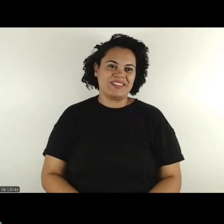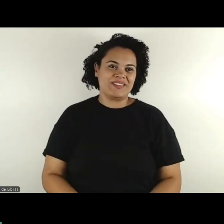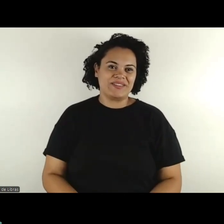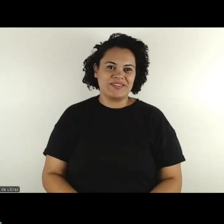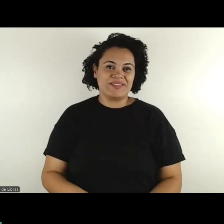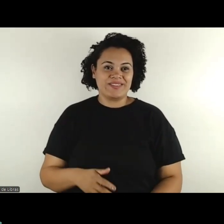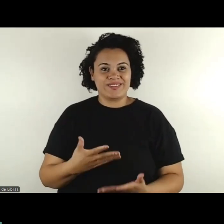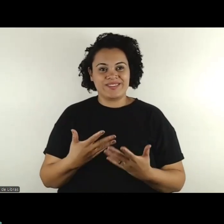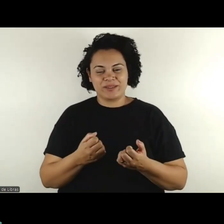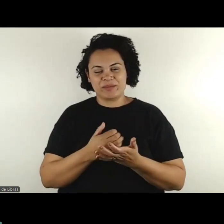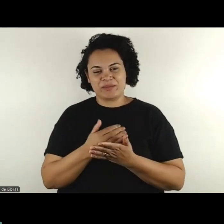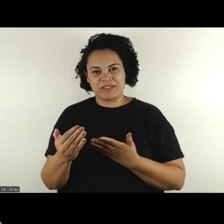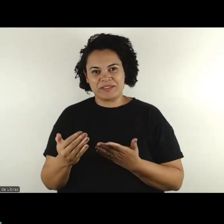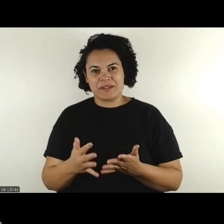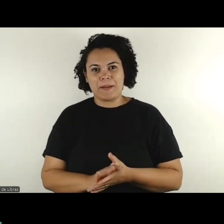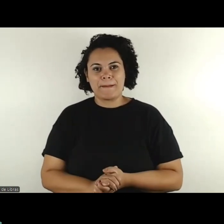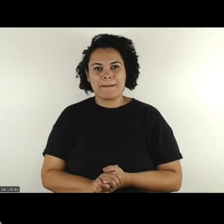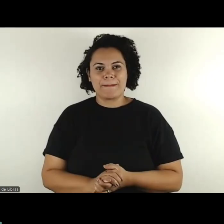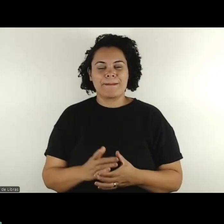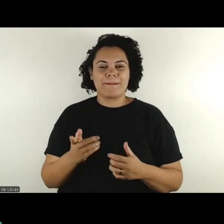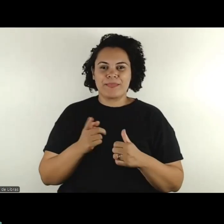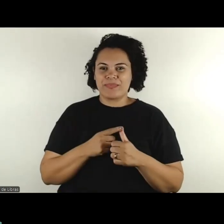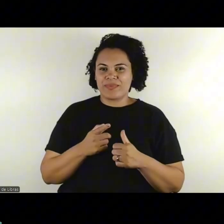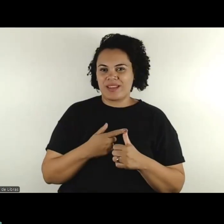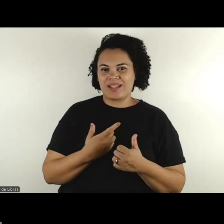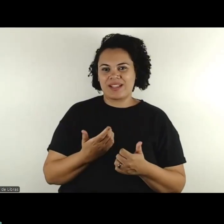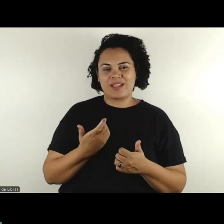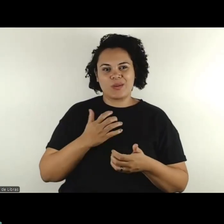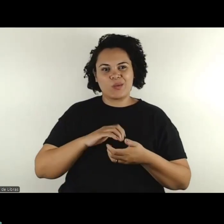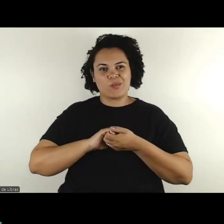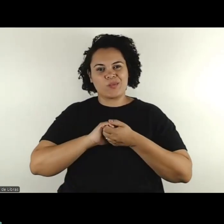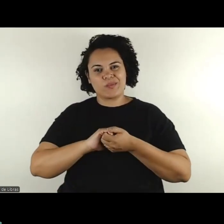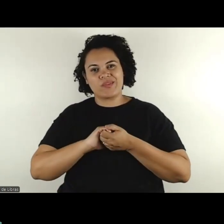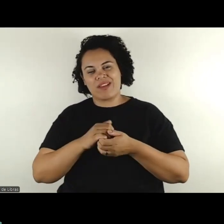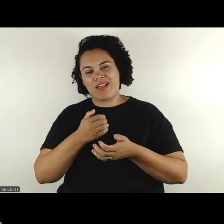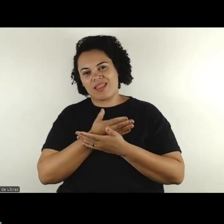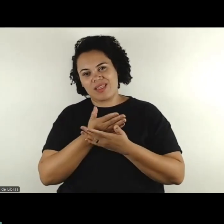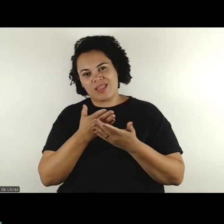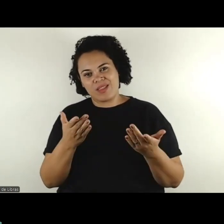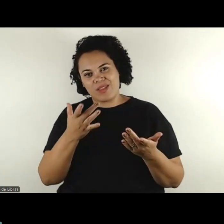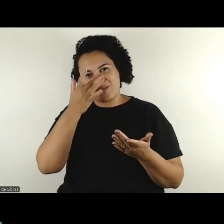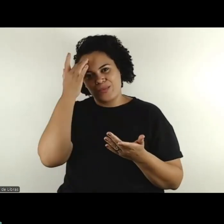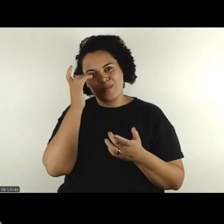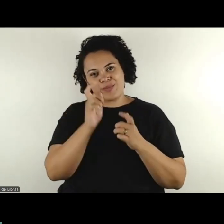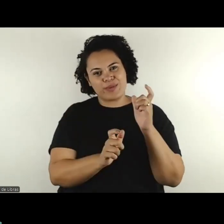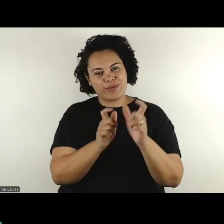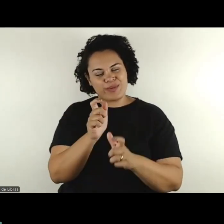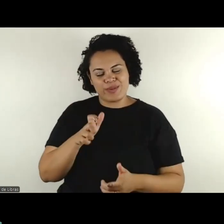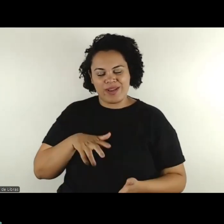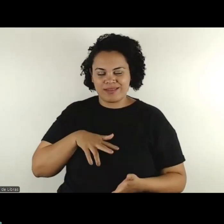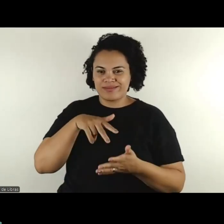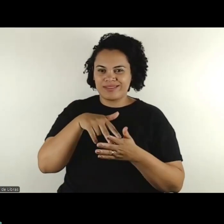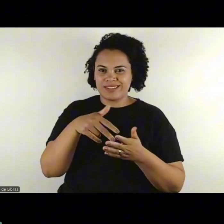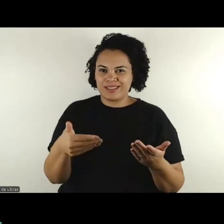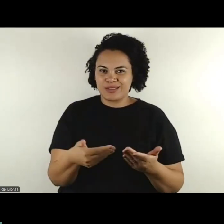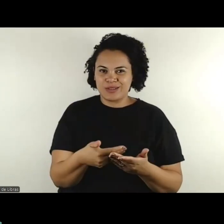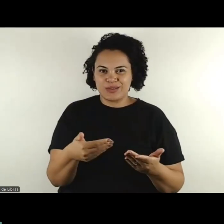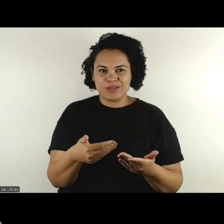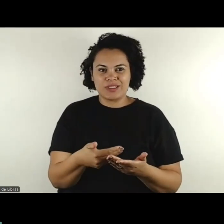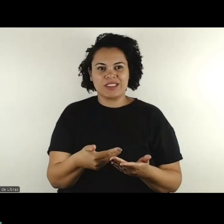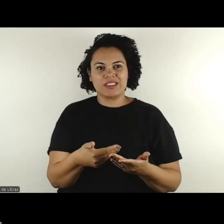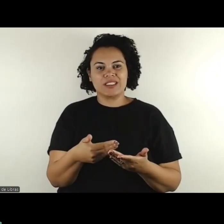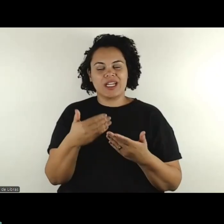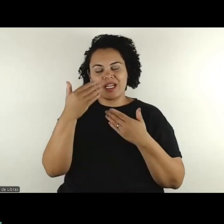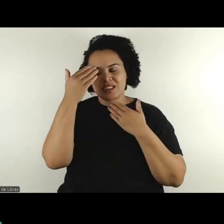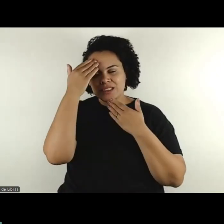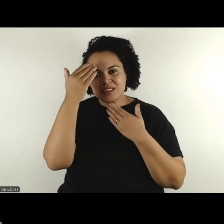Então, vamos lá. Bom, primeiro, né, assim, quero cumprimentar a todas as pessoas presentes, né? Quero agradecer mais